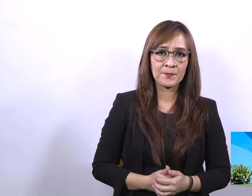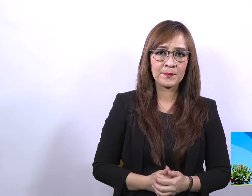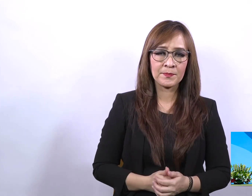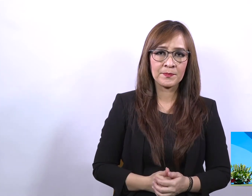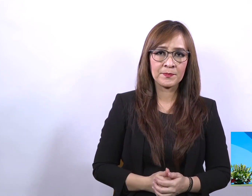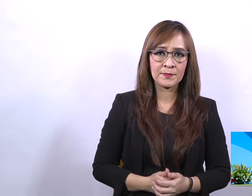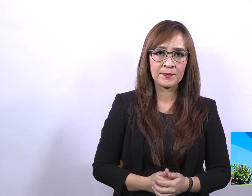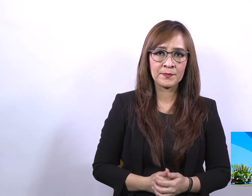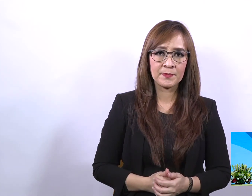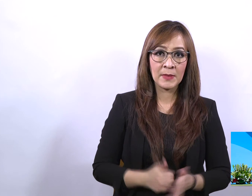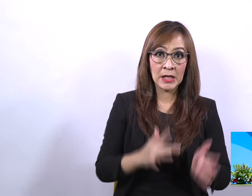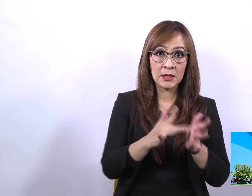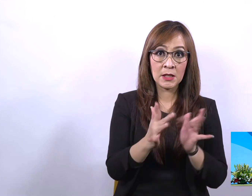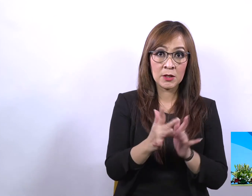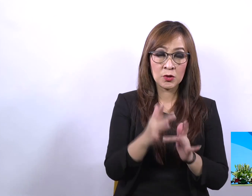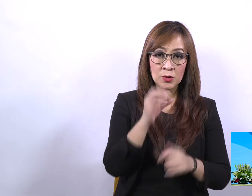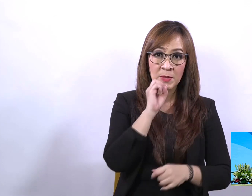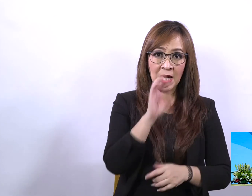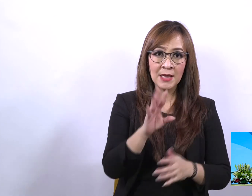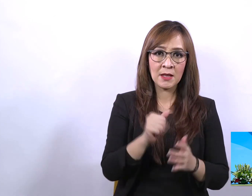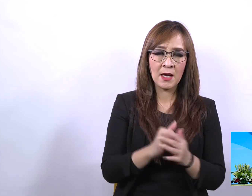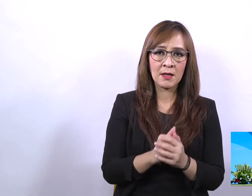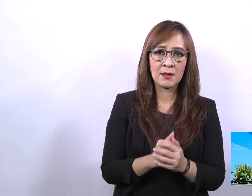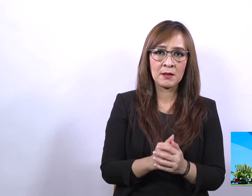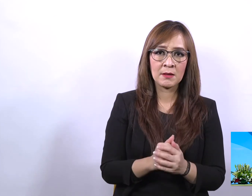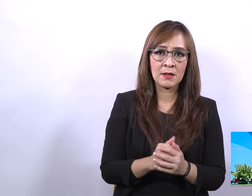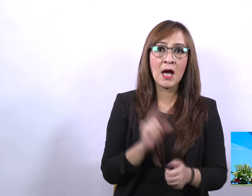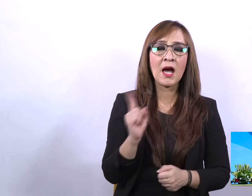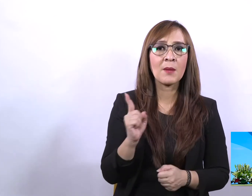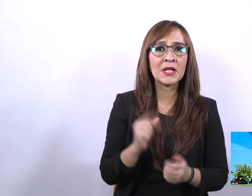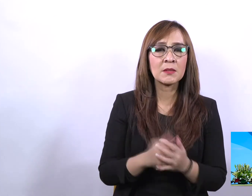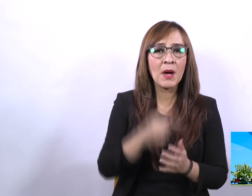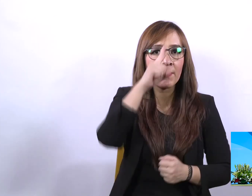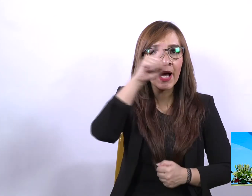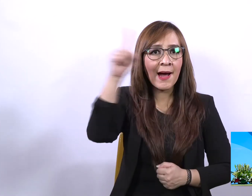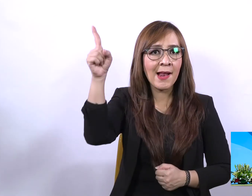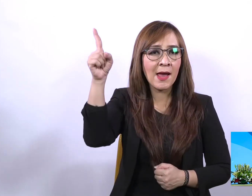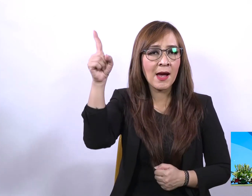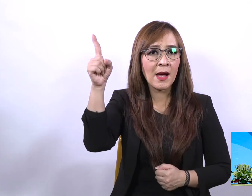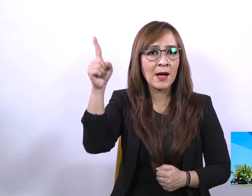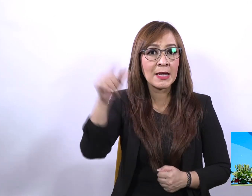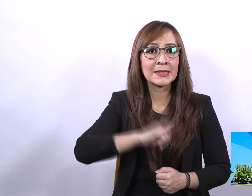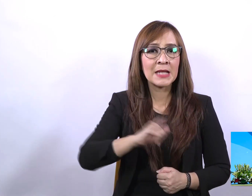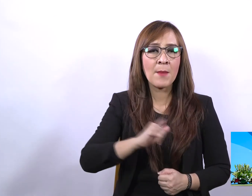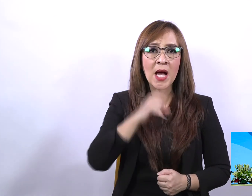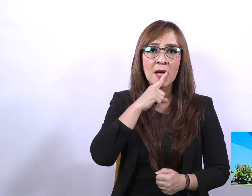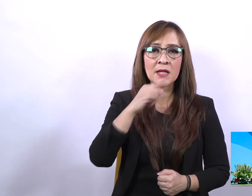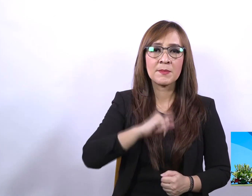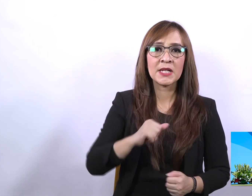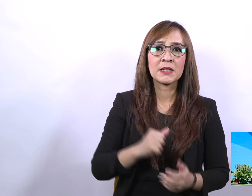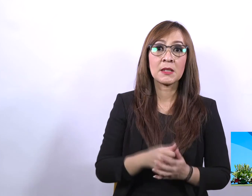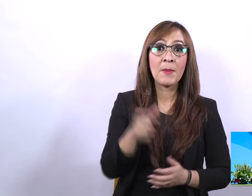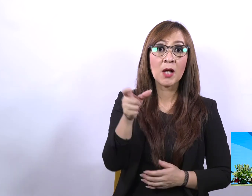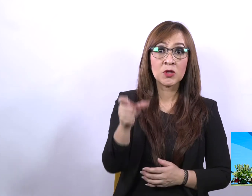hai kenapa Yesus berkorban Kenapa alat menjadi sama dengan manusia itu nama integritas